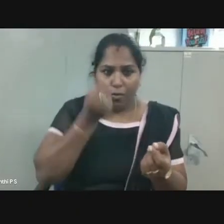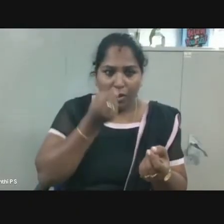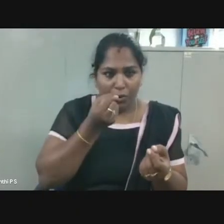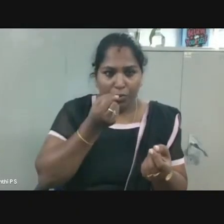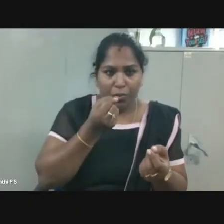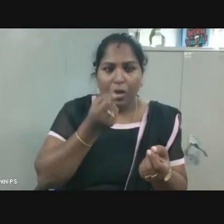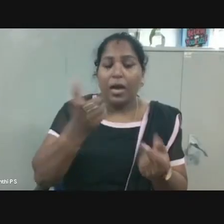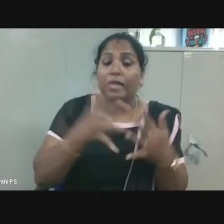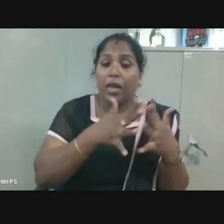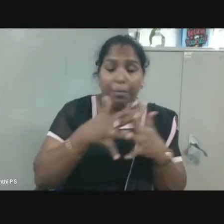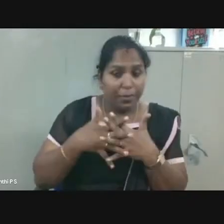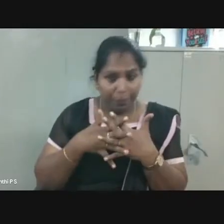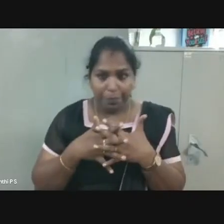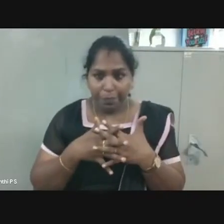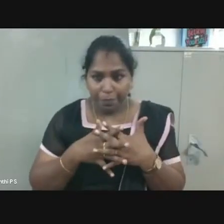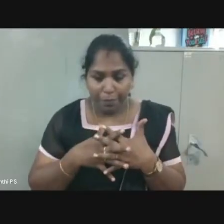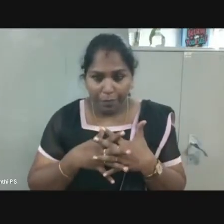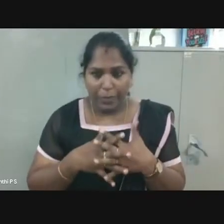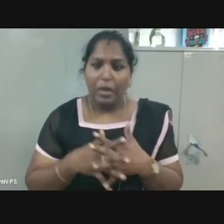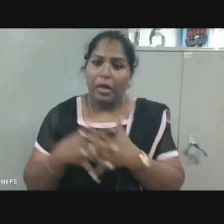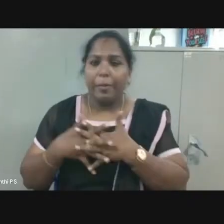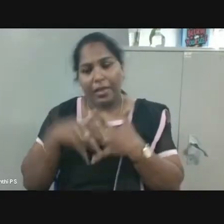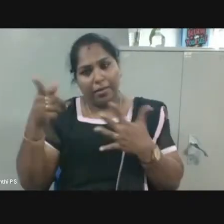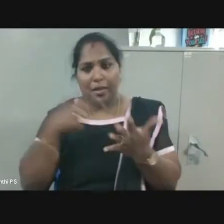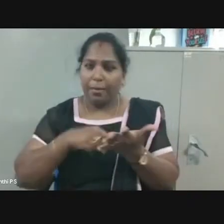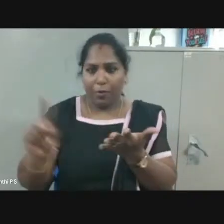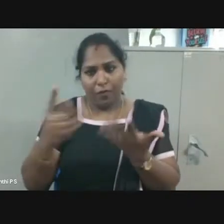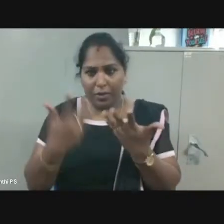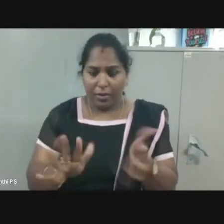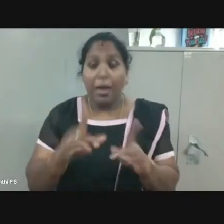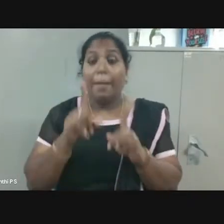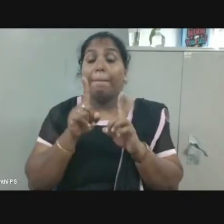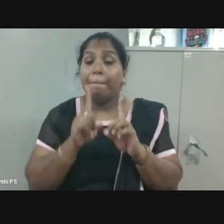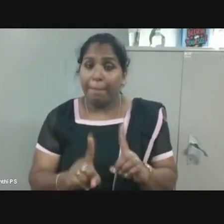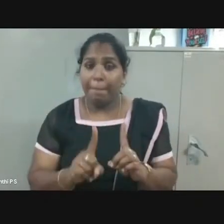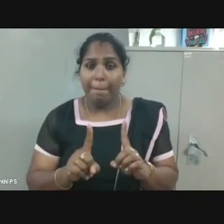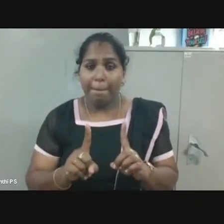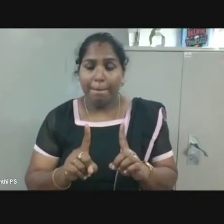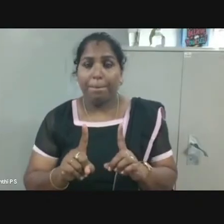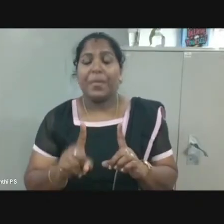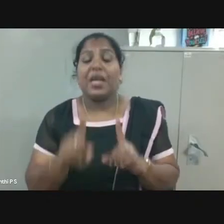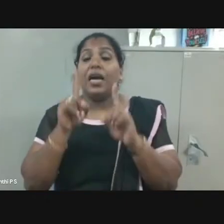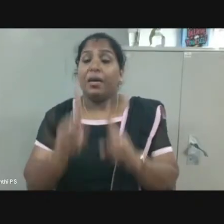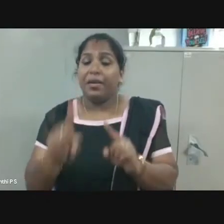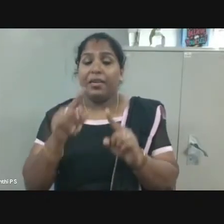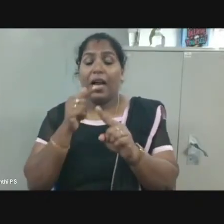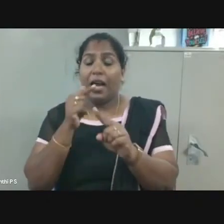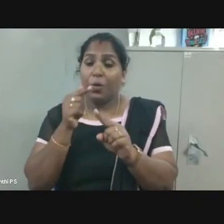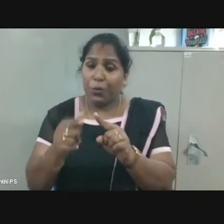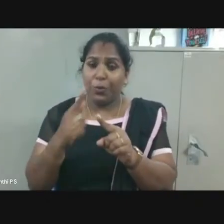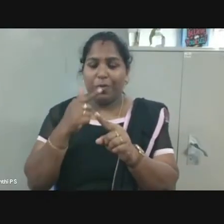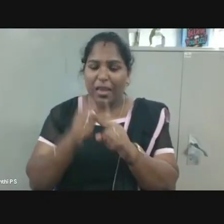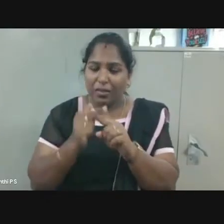അത് അവര് സമ്മതിച്ചു അത് ഉപയോഗിക്കാൻ. പക്ഷെ ആ എക്സോൺ 51 കേടുള്ള കുട്ടികൾക്ക് മാത്രമേ അത് ഉപയോഗിക്കാൻ പറ്റില്ല.